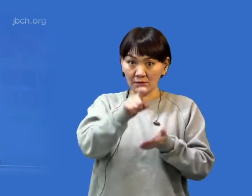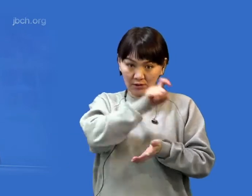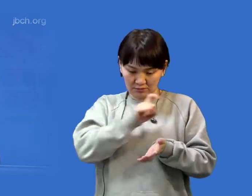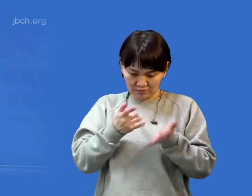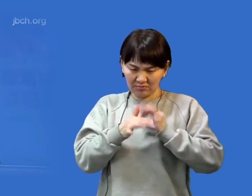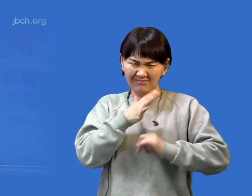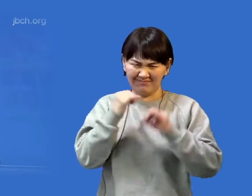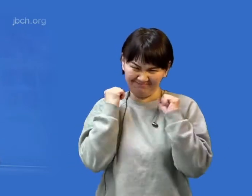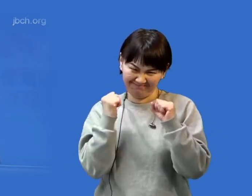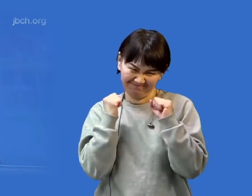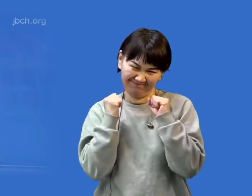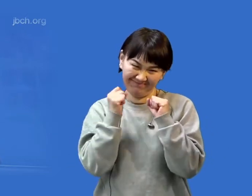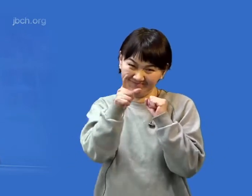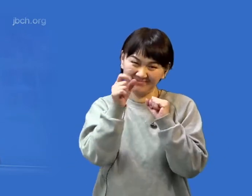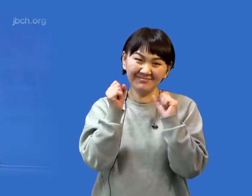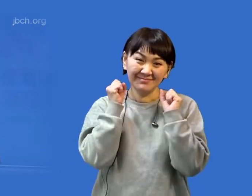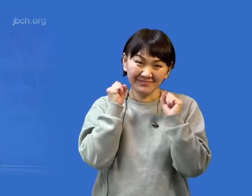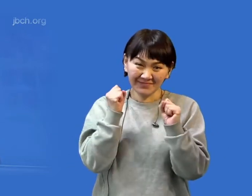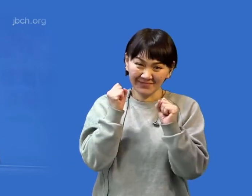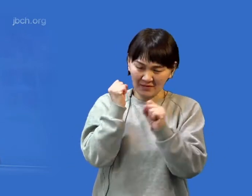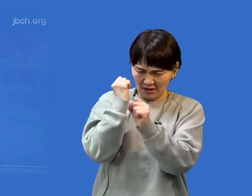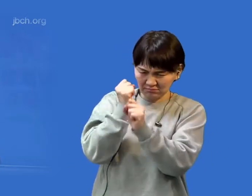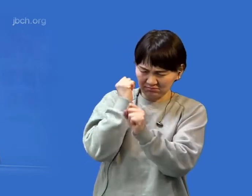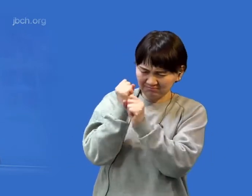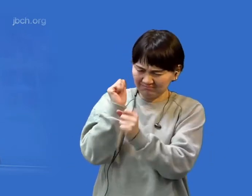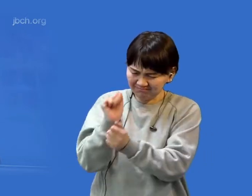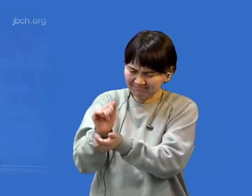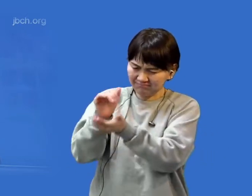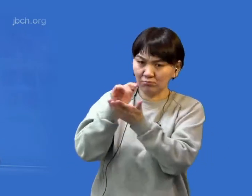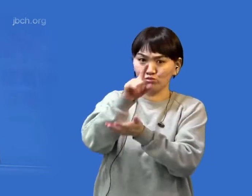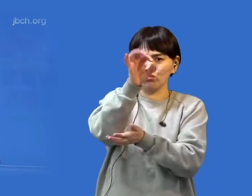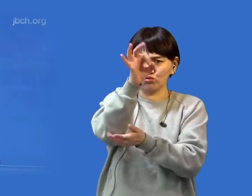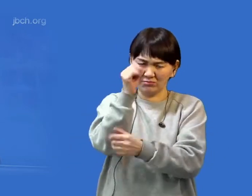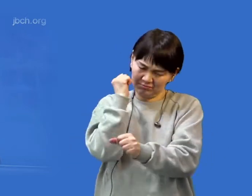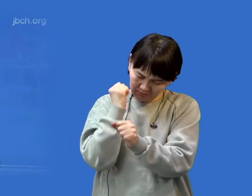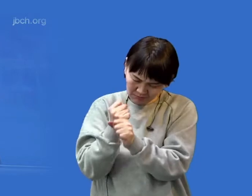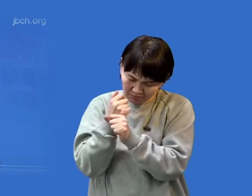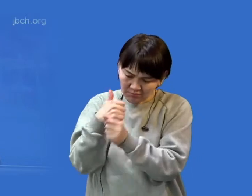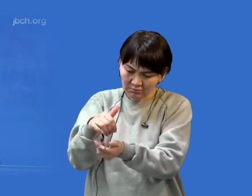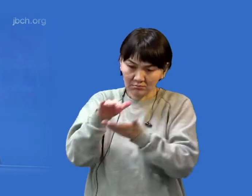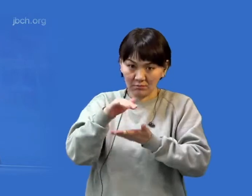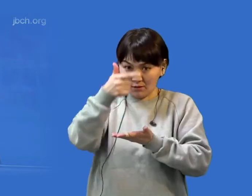олдог. Энэ мөнгөө хэрхэн хэрэглэх вэ? Энэ эд хөрөнгөө яаж зарцуулах вэ?